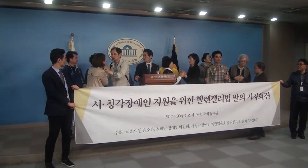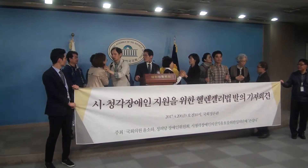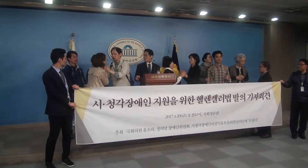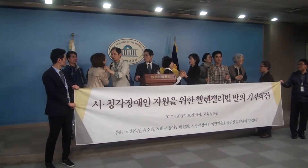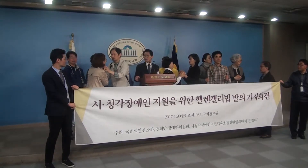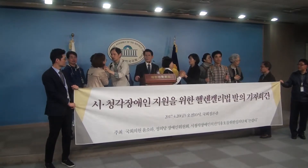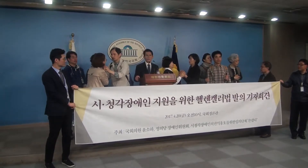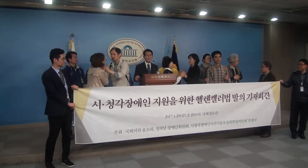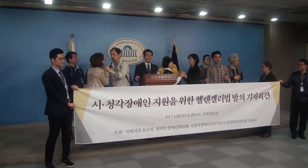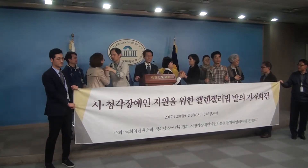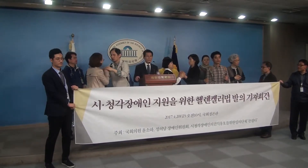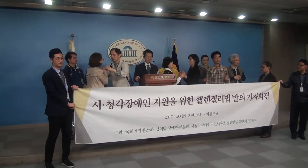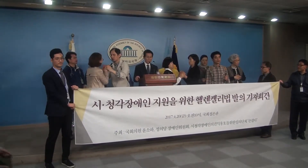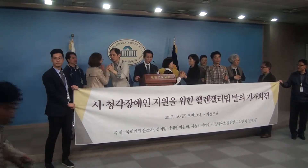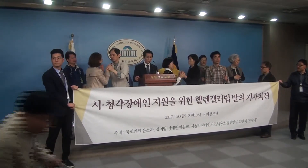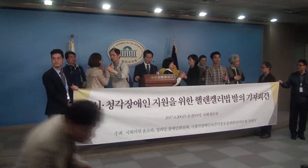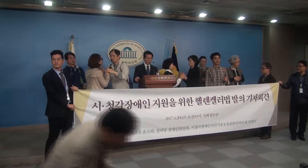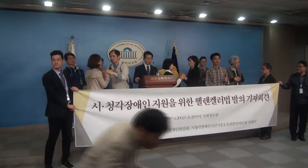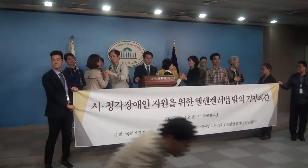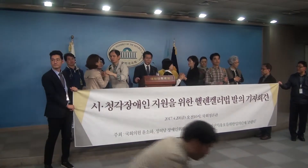시작해도 되나요?